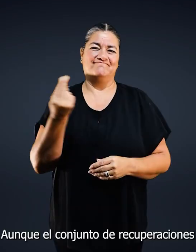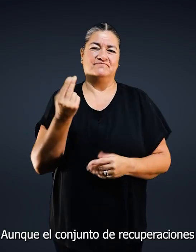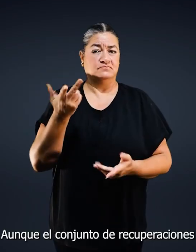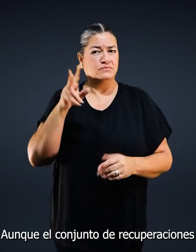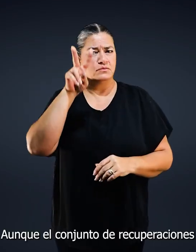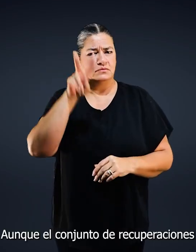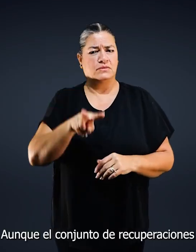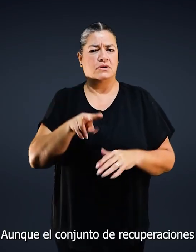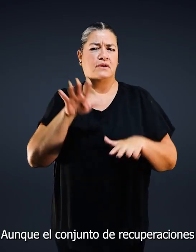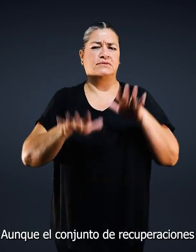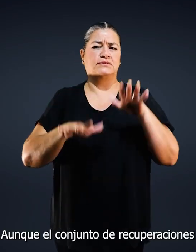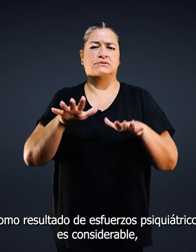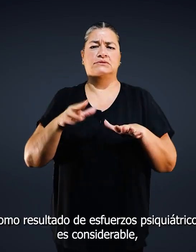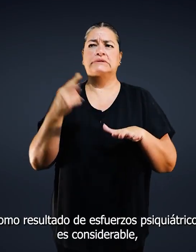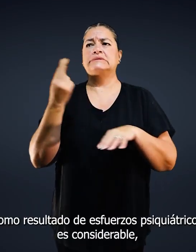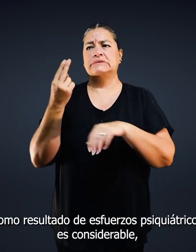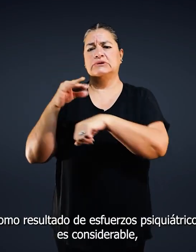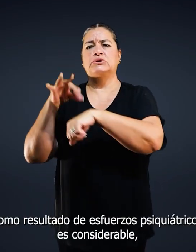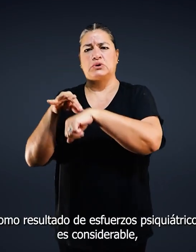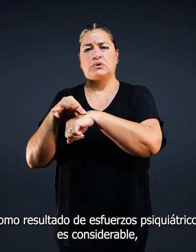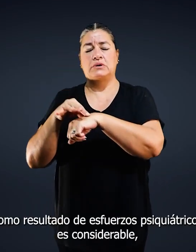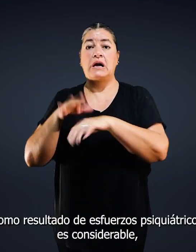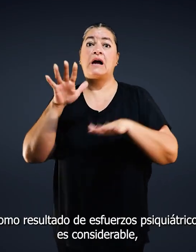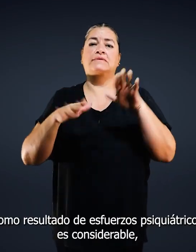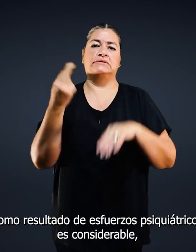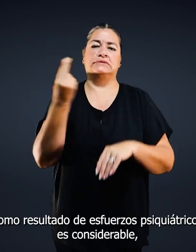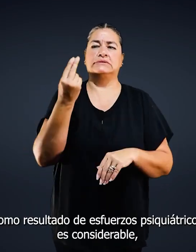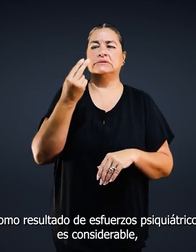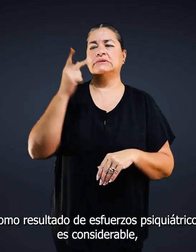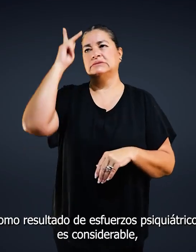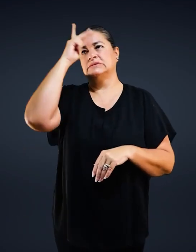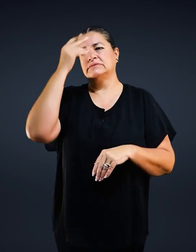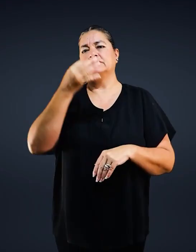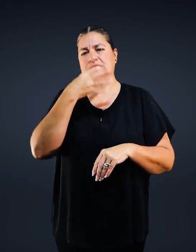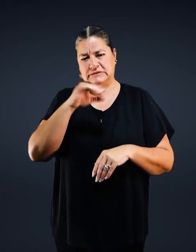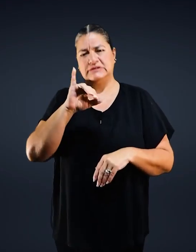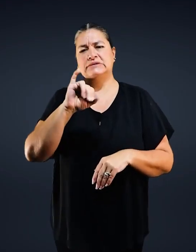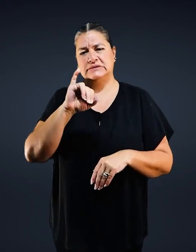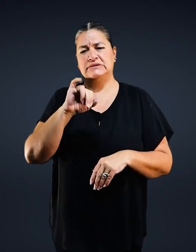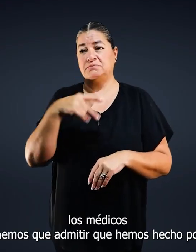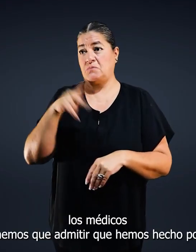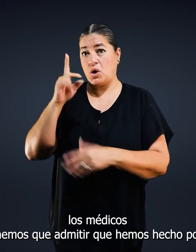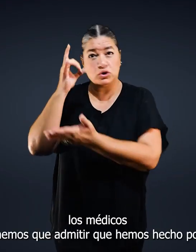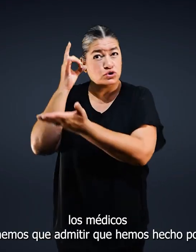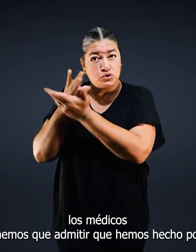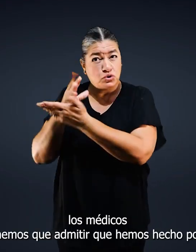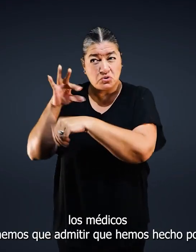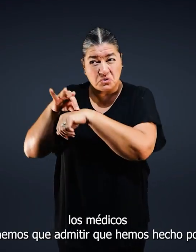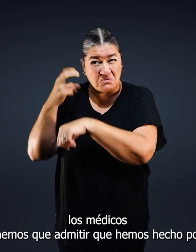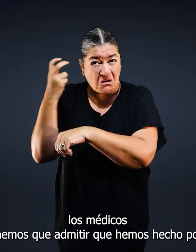Aunque el conjunto de recuperaciones como resultado de esfuerzos psiquiátricos es considerable, los médicos tenemos que admitir que